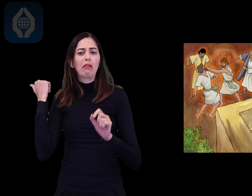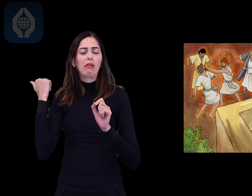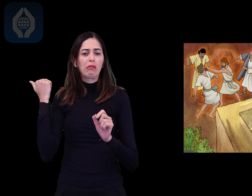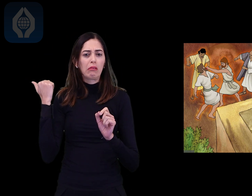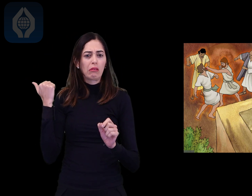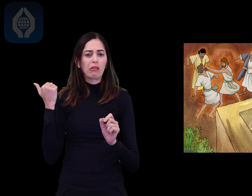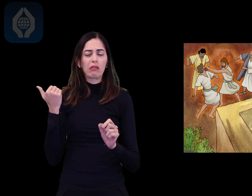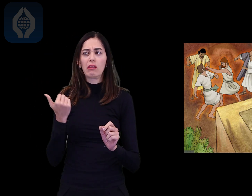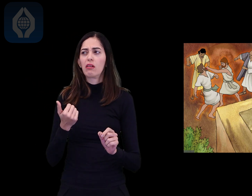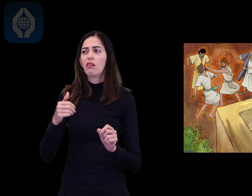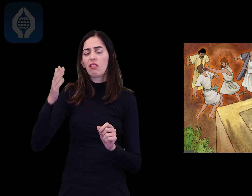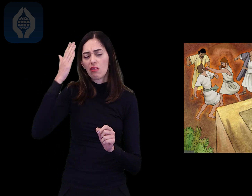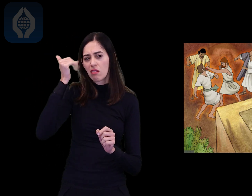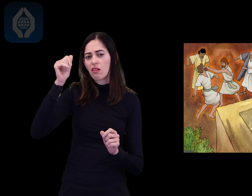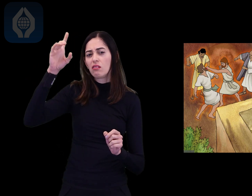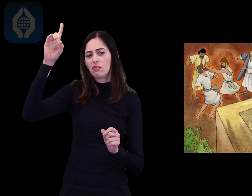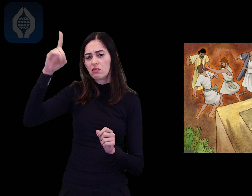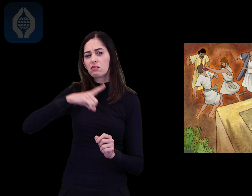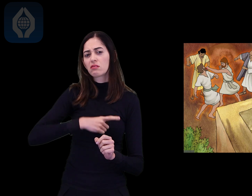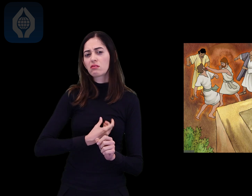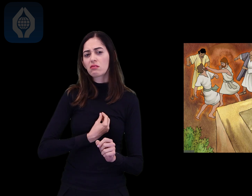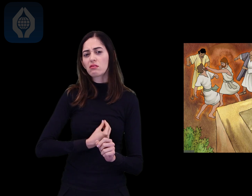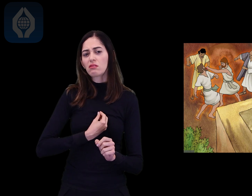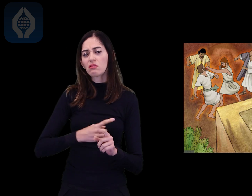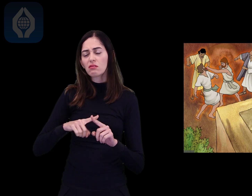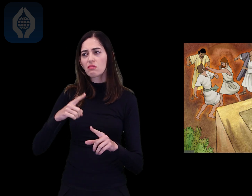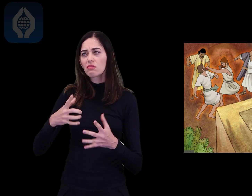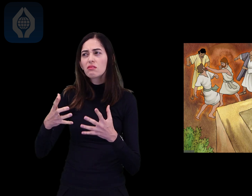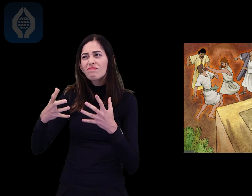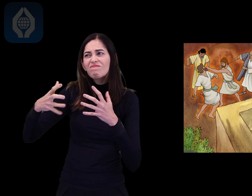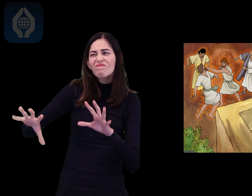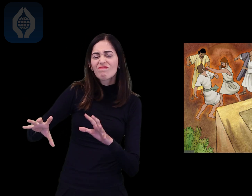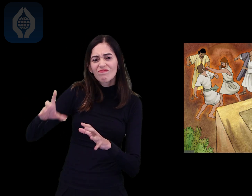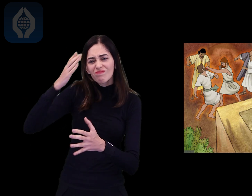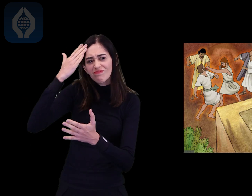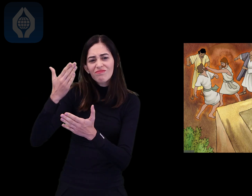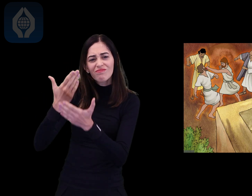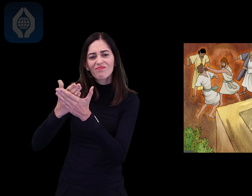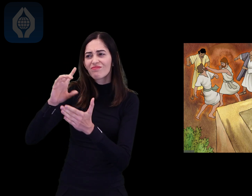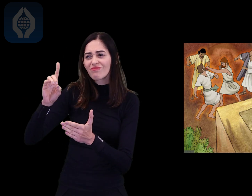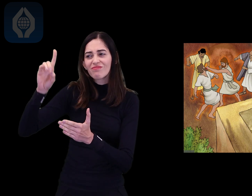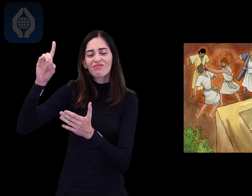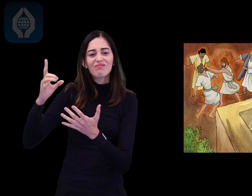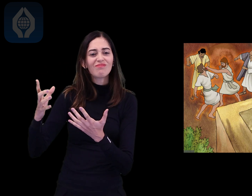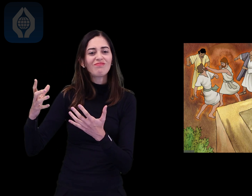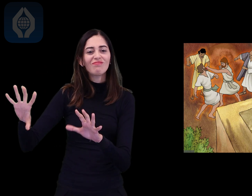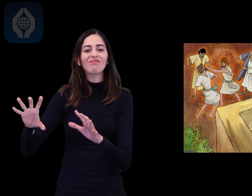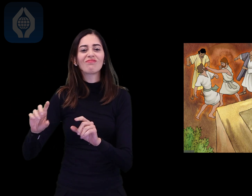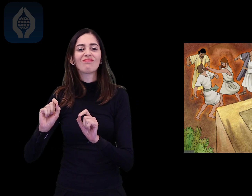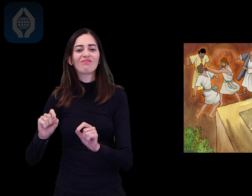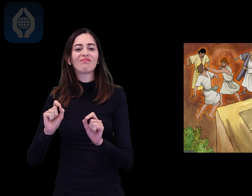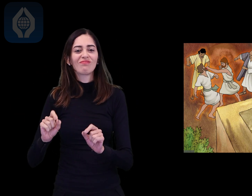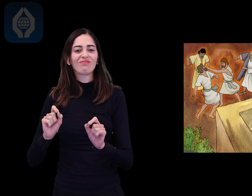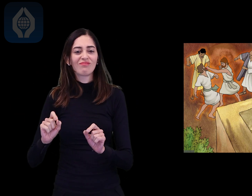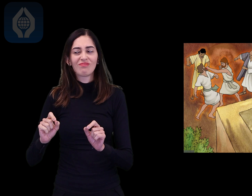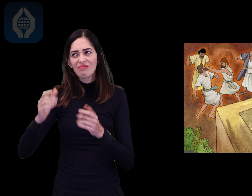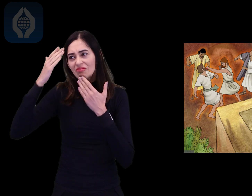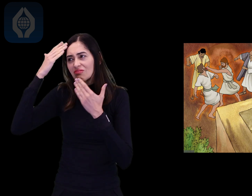existência. Os sinais das obras de suas mãos podiam ser vistos por eles na criação, mas não foram gratos a Deus nem creram